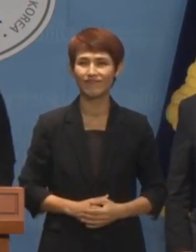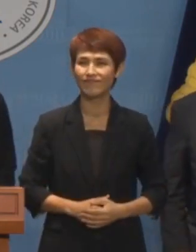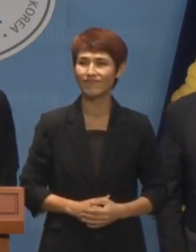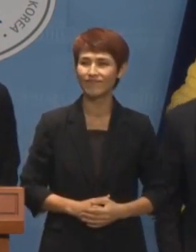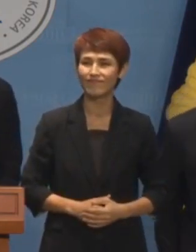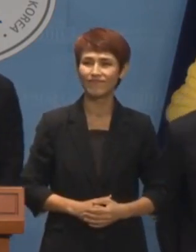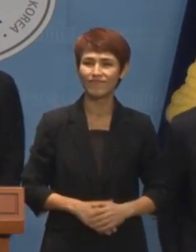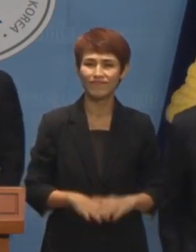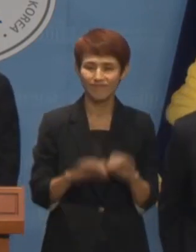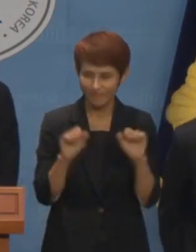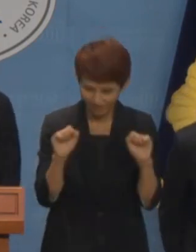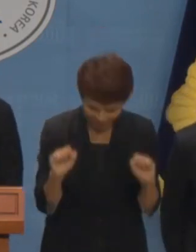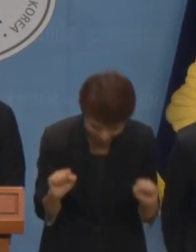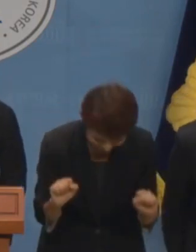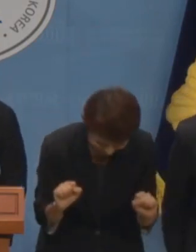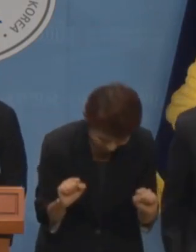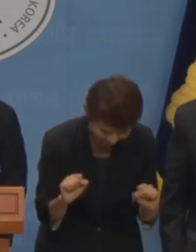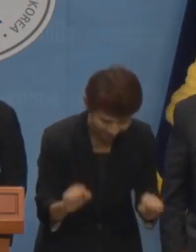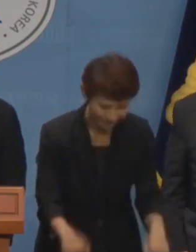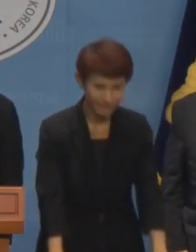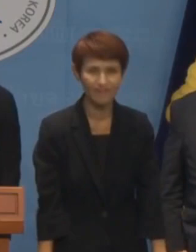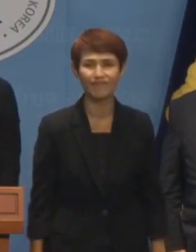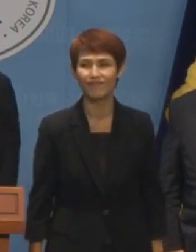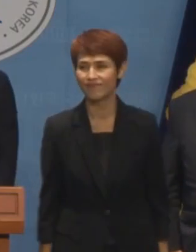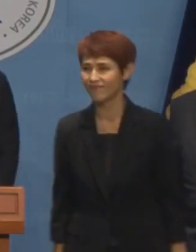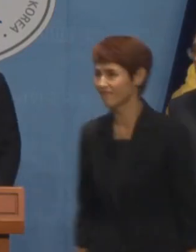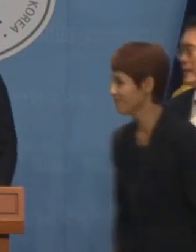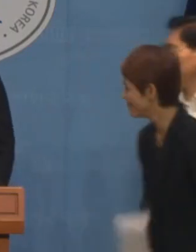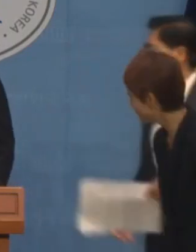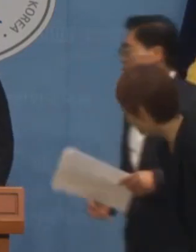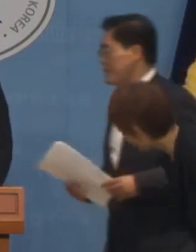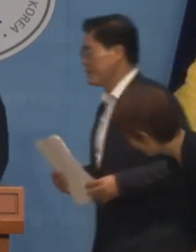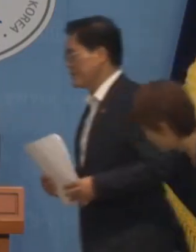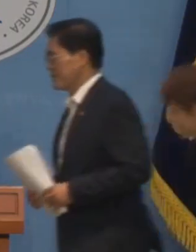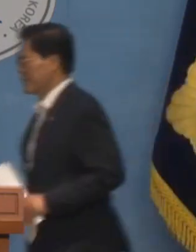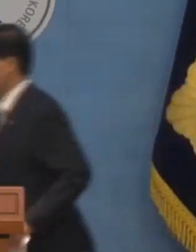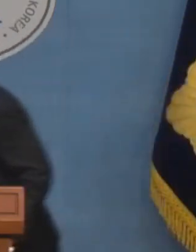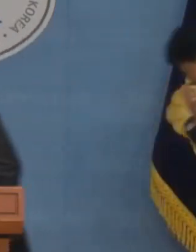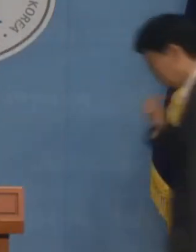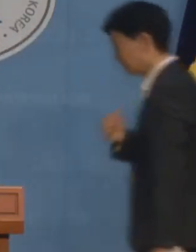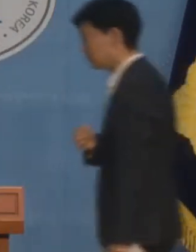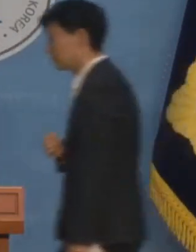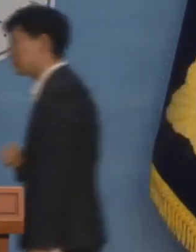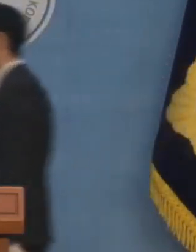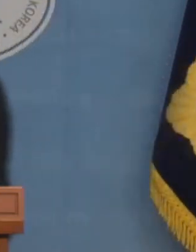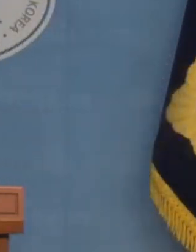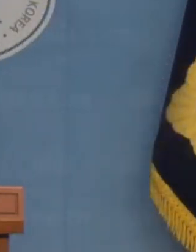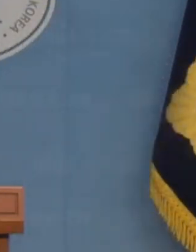수고했습니다.